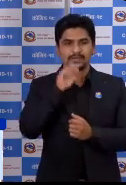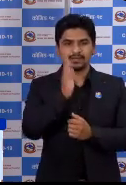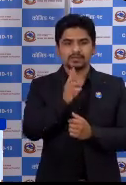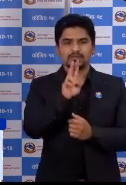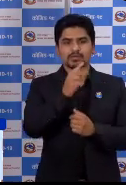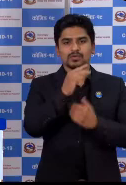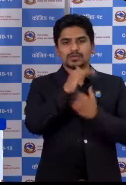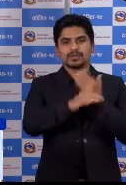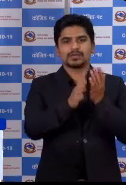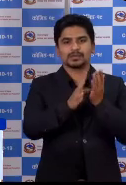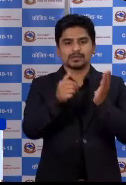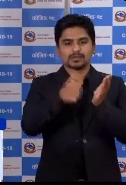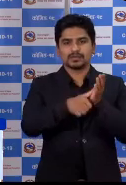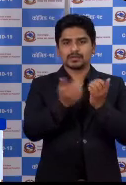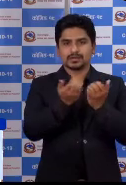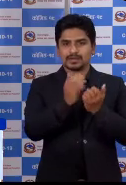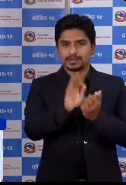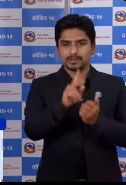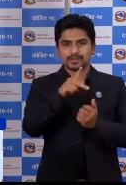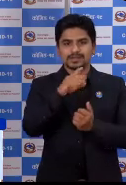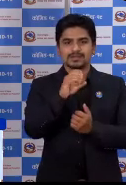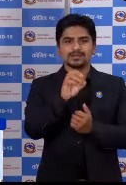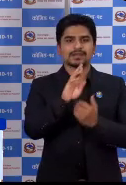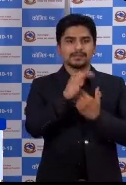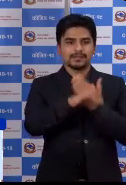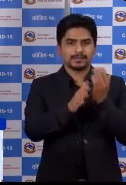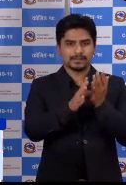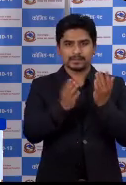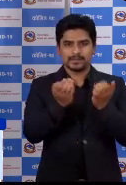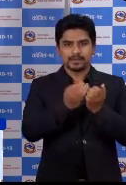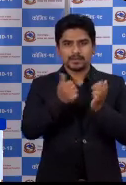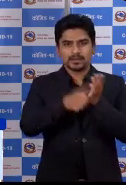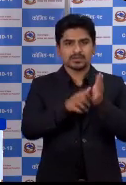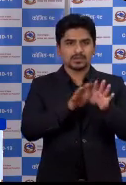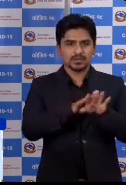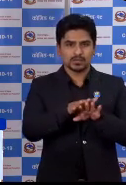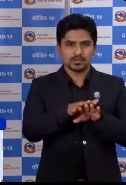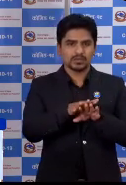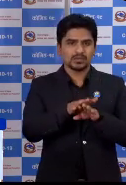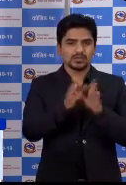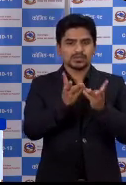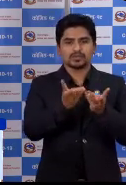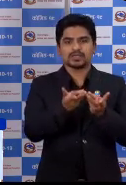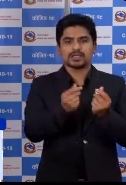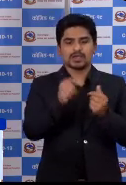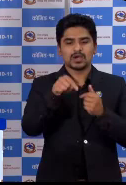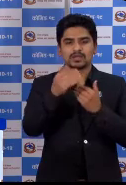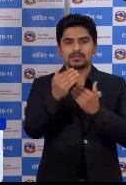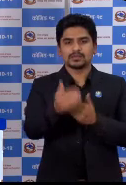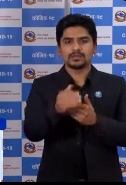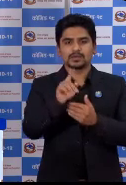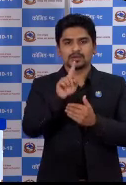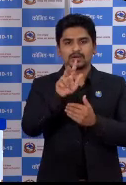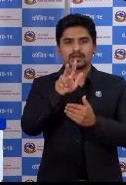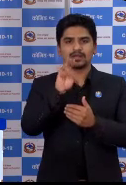दुईवटा विधिबाट हाल परीक्षण गरिरहेका छौँ। पिसिआर विधिबाट गरिएका परीक्षणहरूको सङ्ख्या हालसम्म